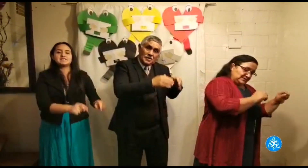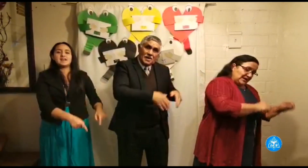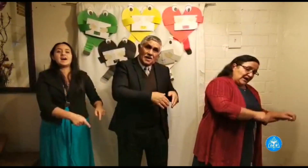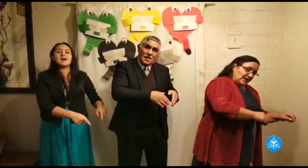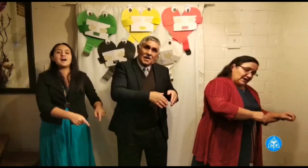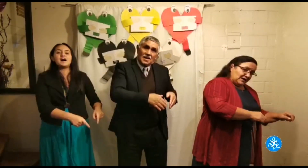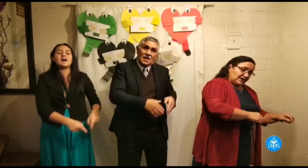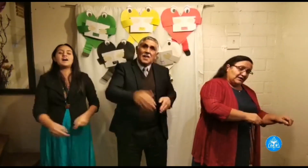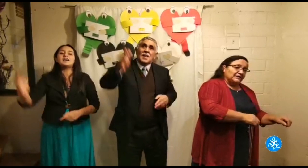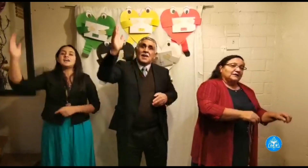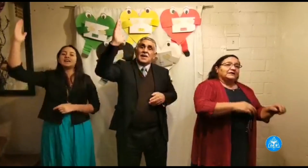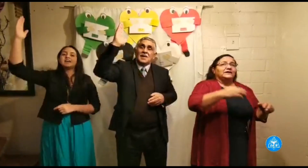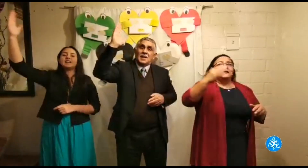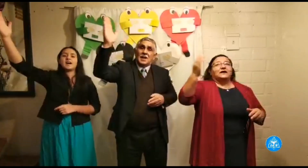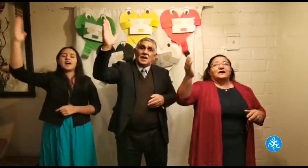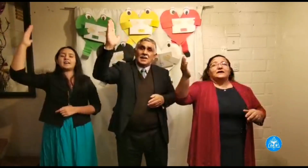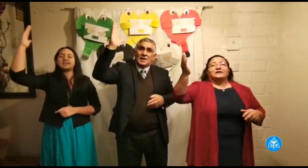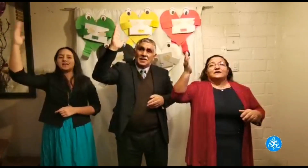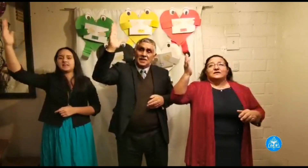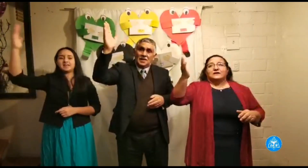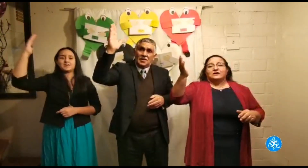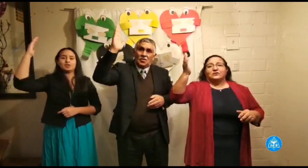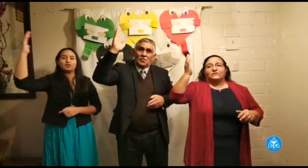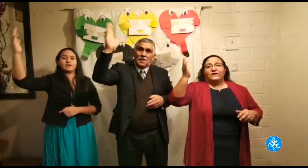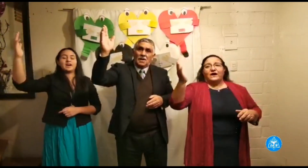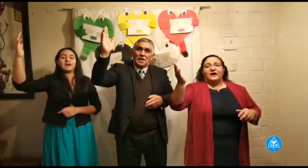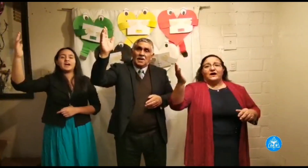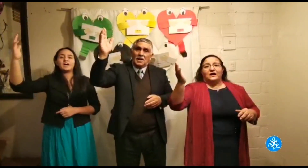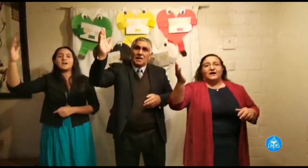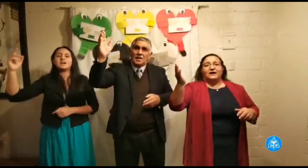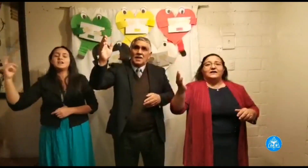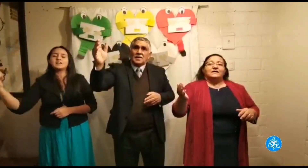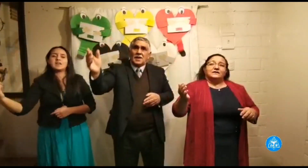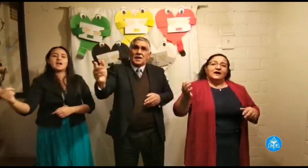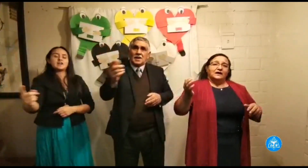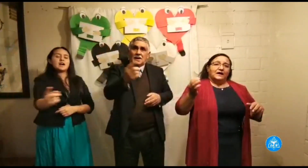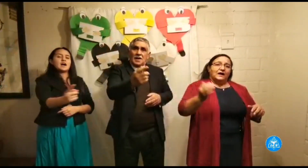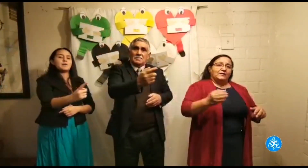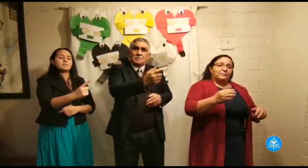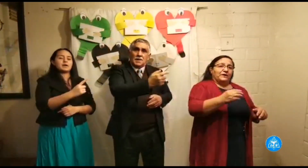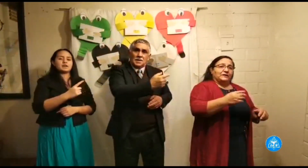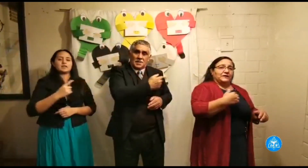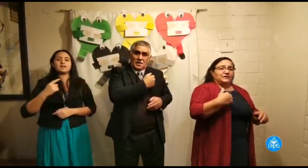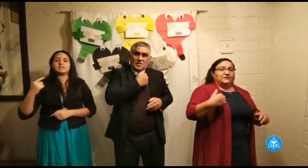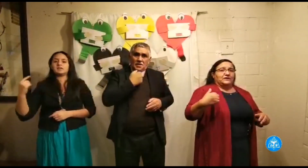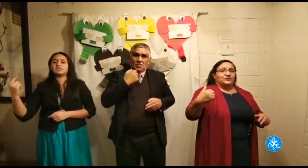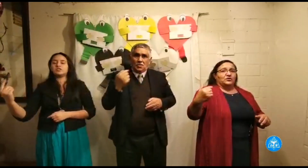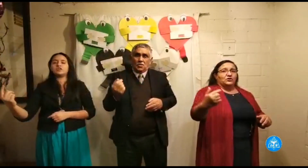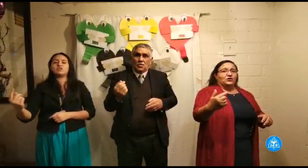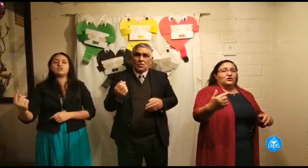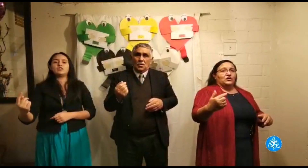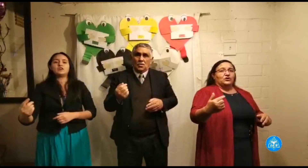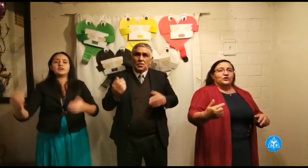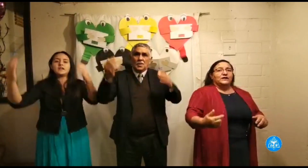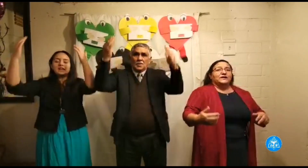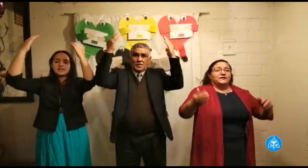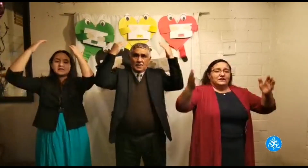está el ángel de Jehová, que acampa alrededor y